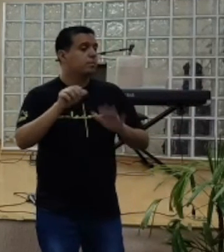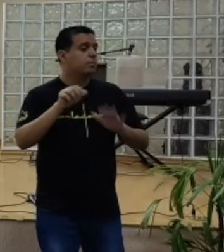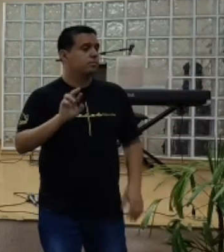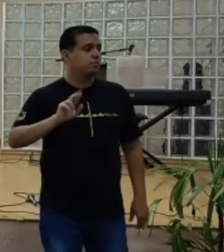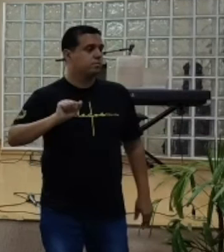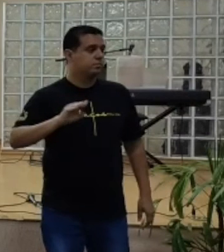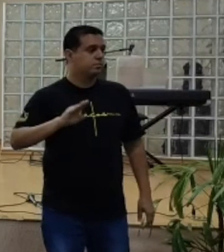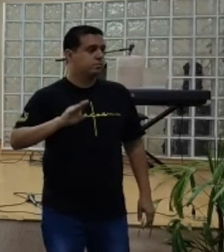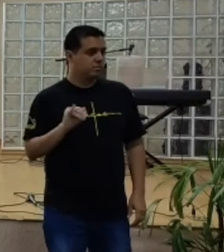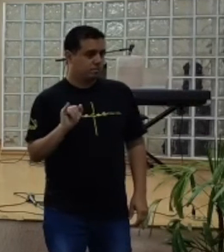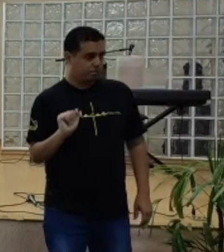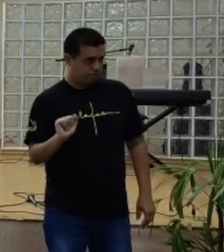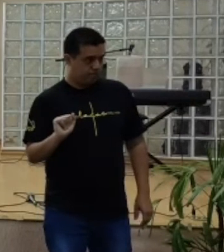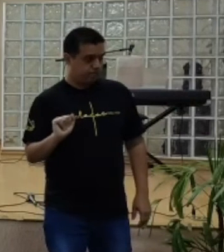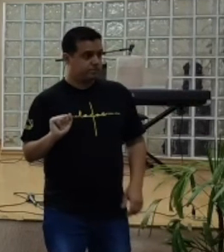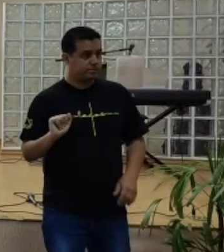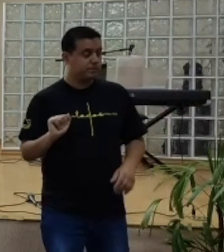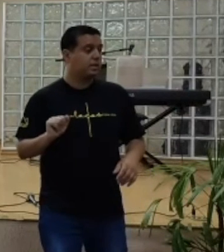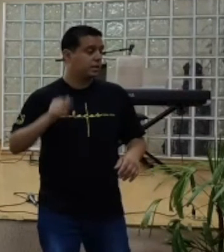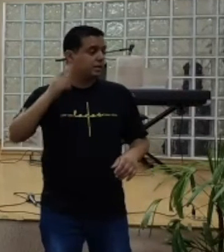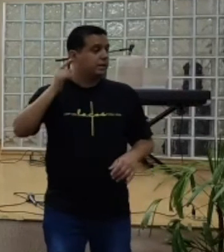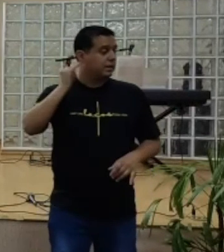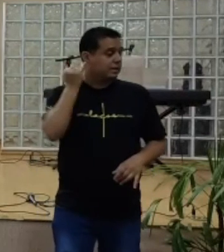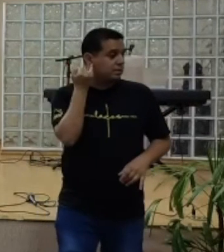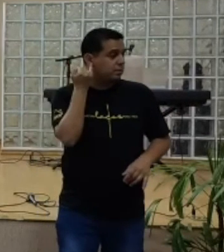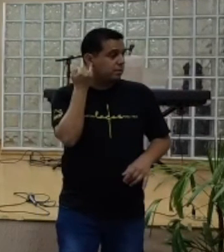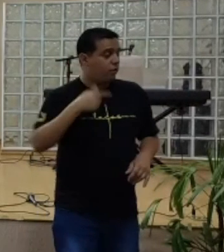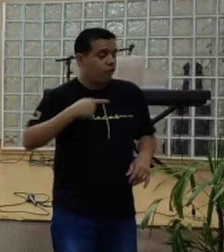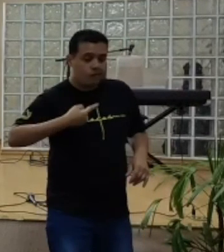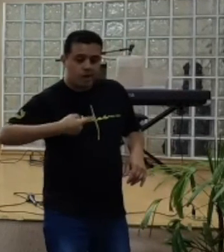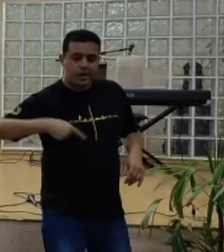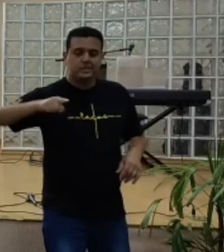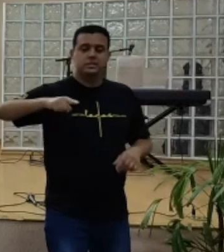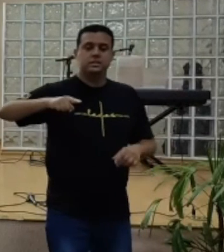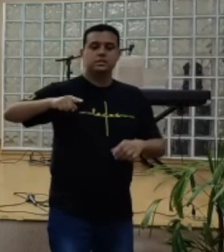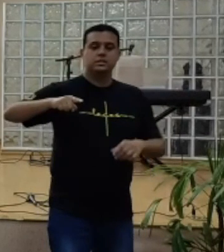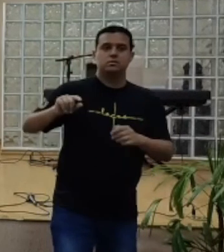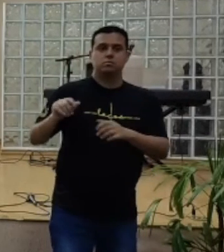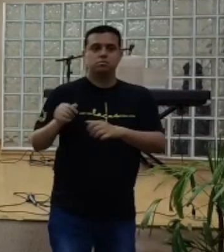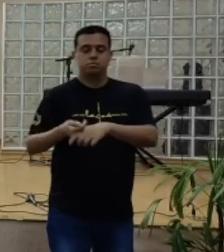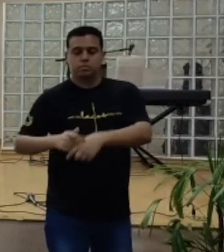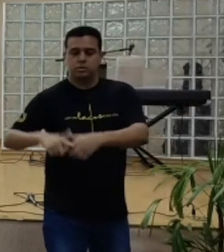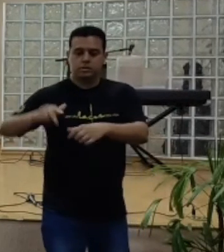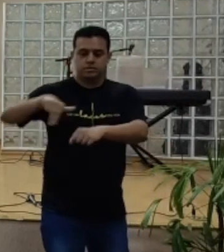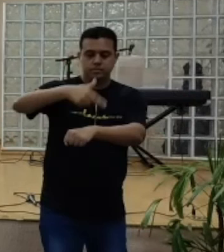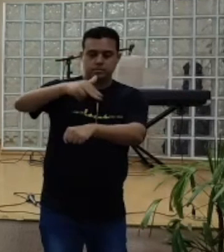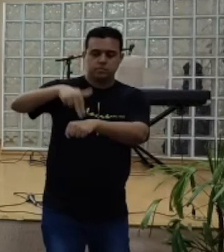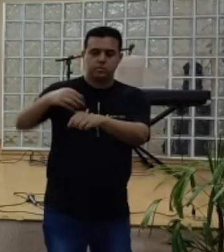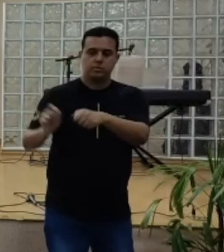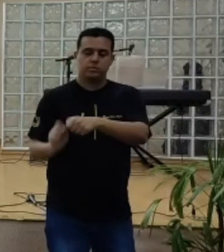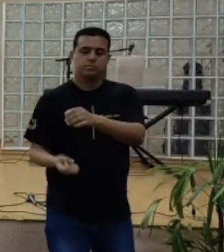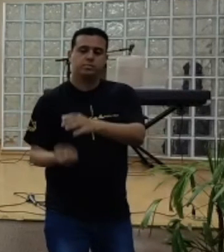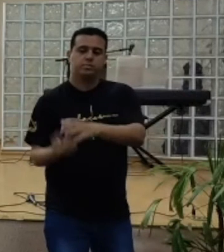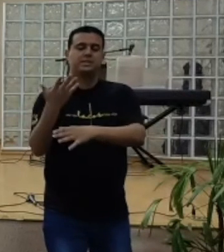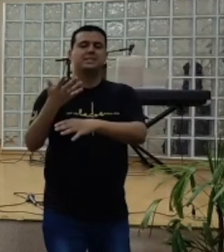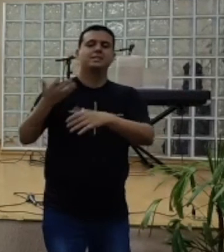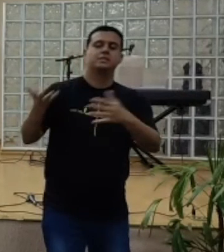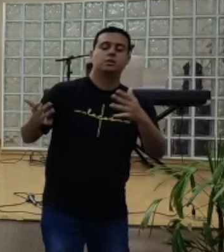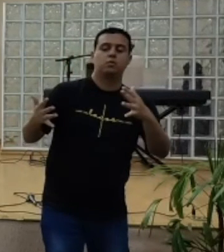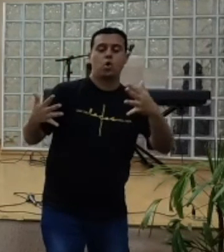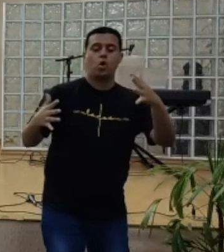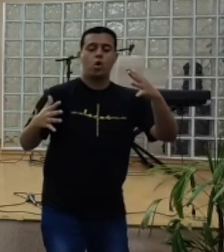vai formar toda esta nação que vai criar uma confusão constante com o povo de